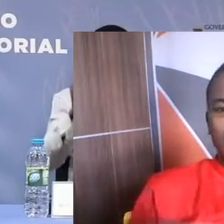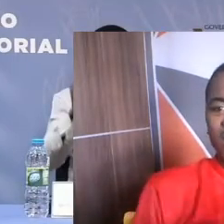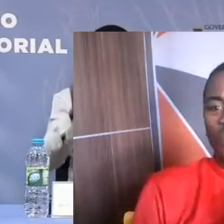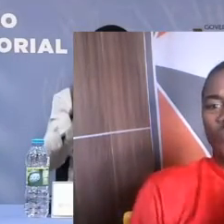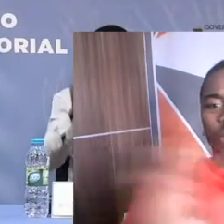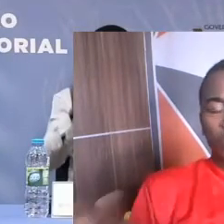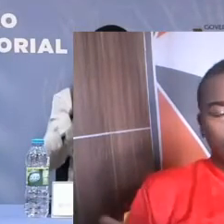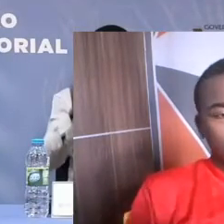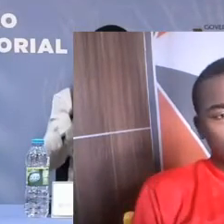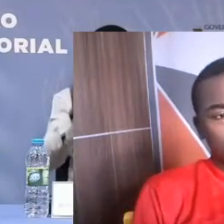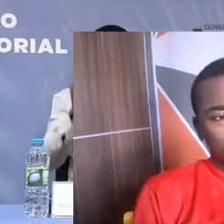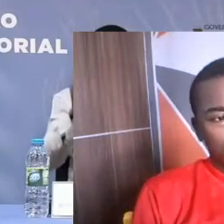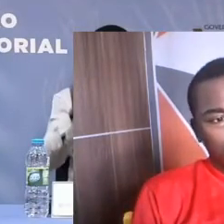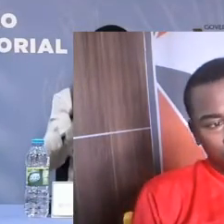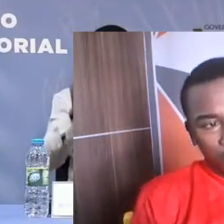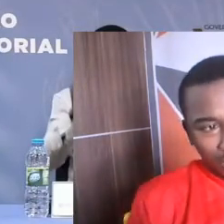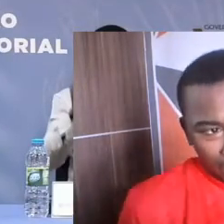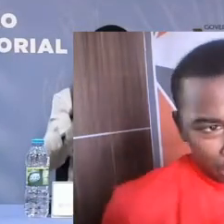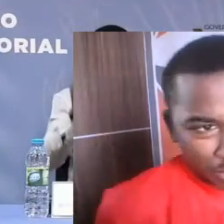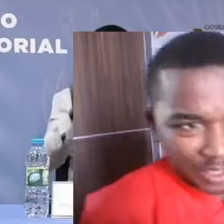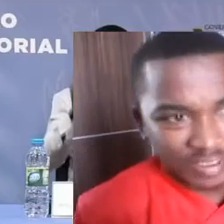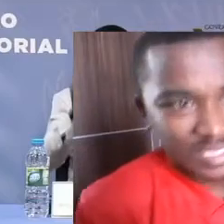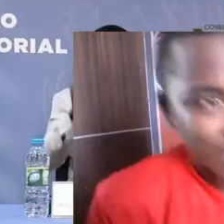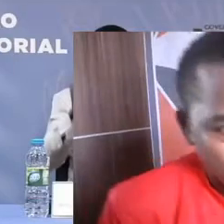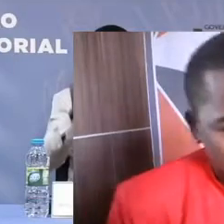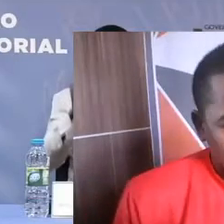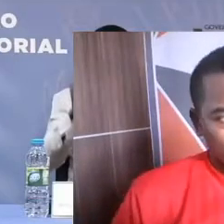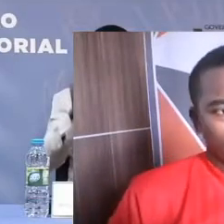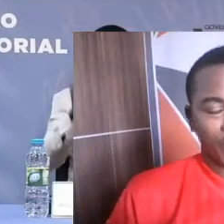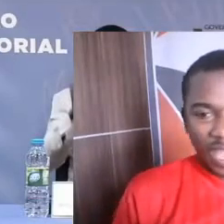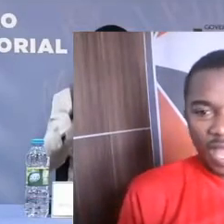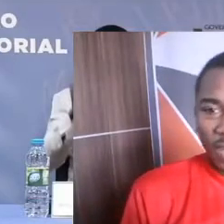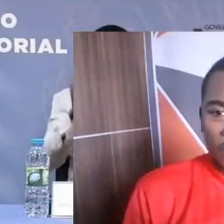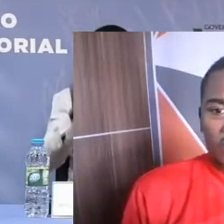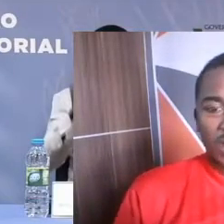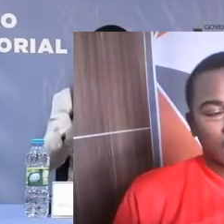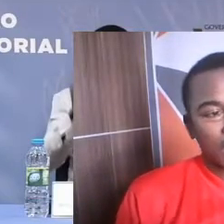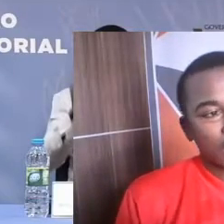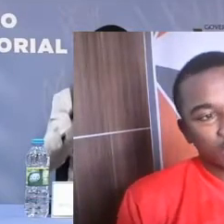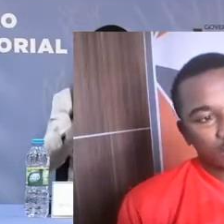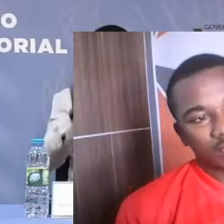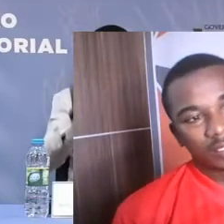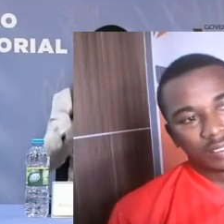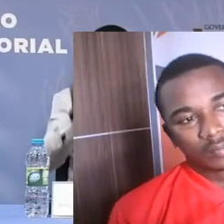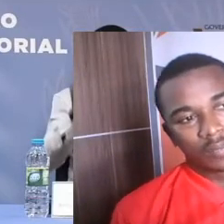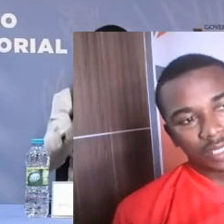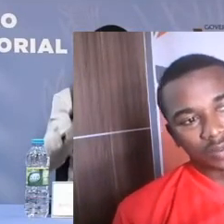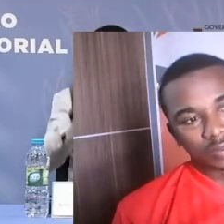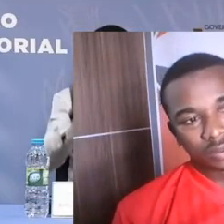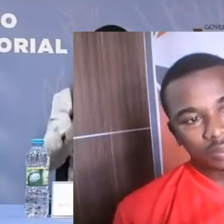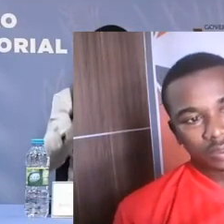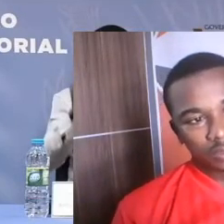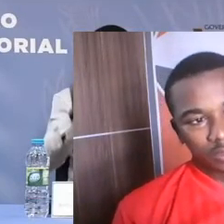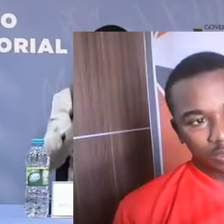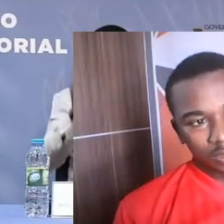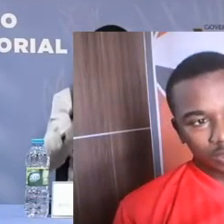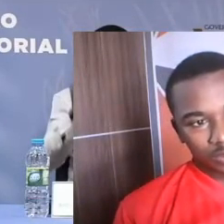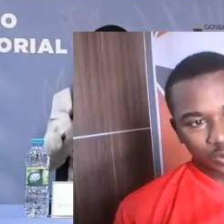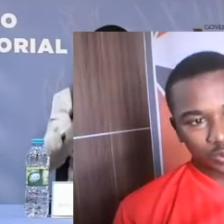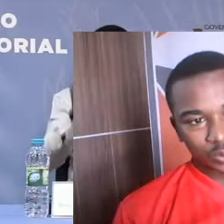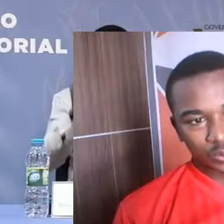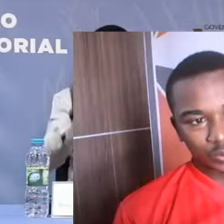Pá, não sei se cumpriram todas as regras de prevenção lá no avião, não sei o quê. Mano,